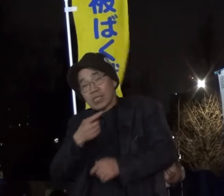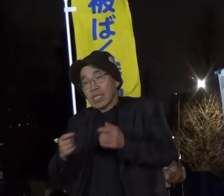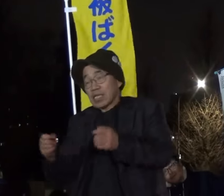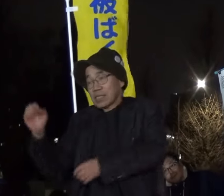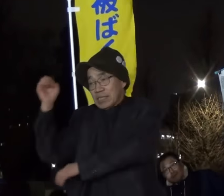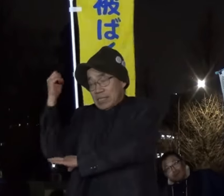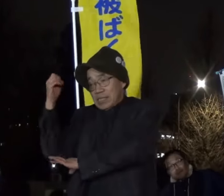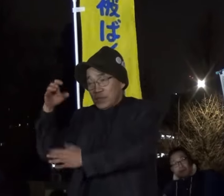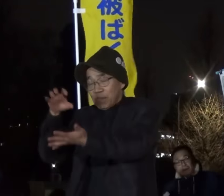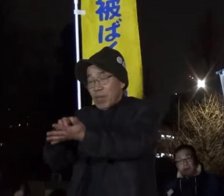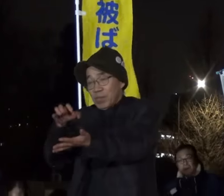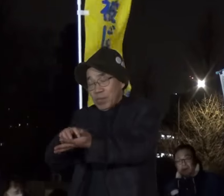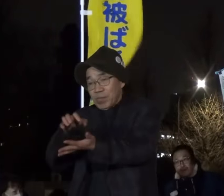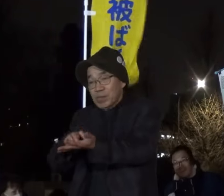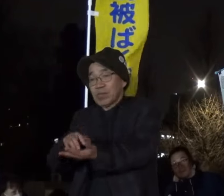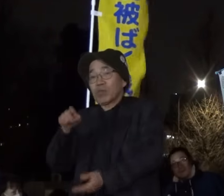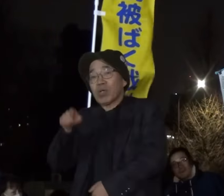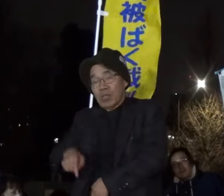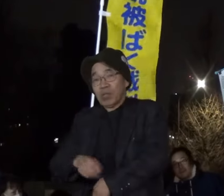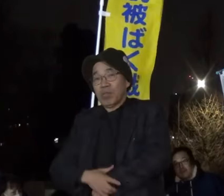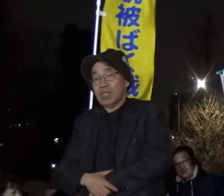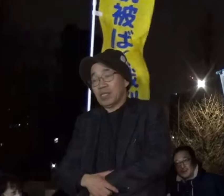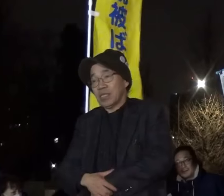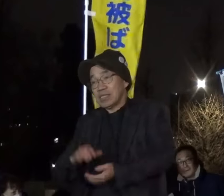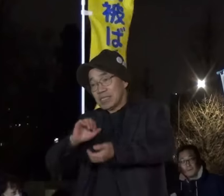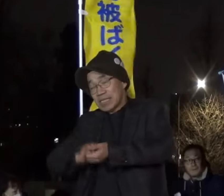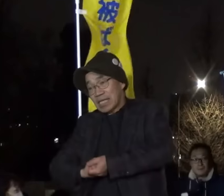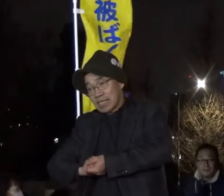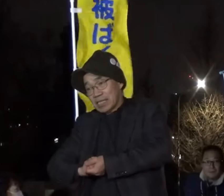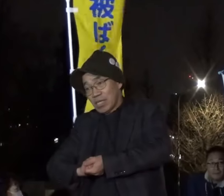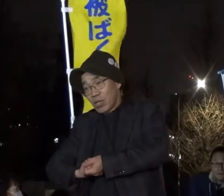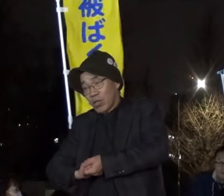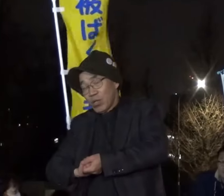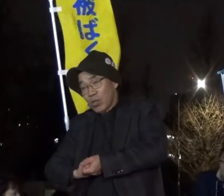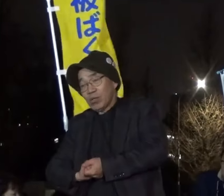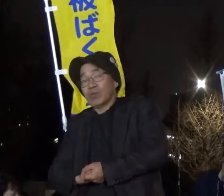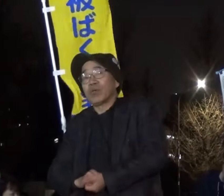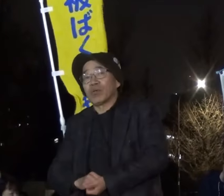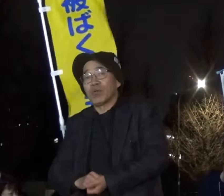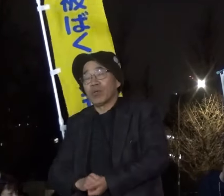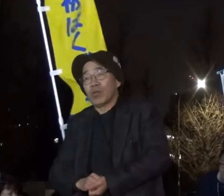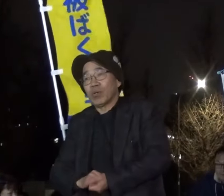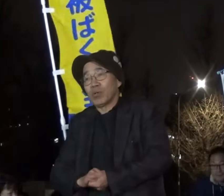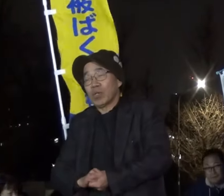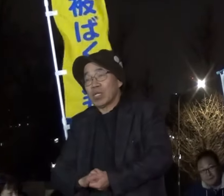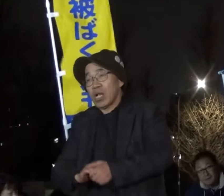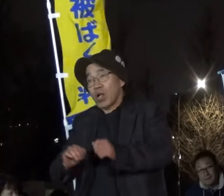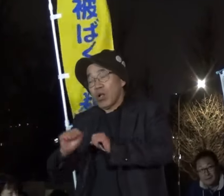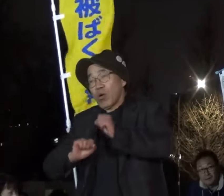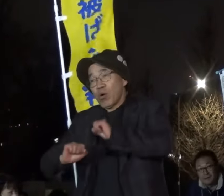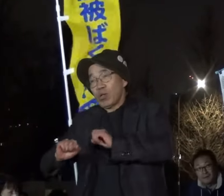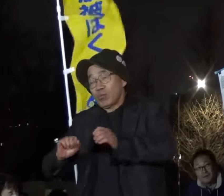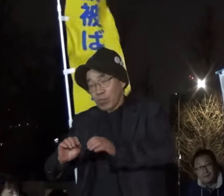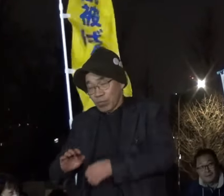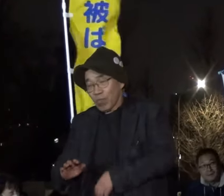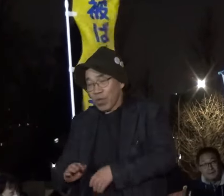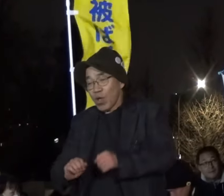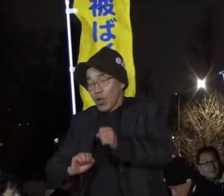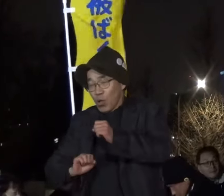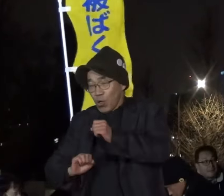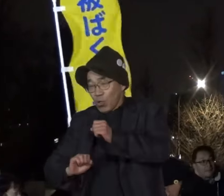ぜひぜひ皆さん、これねトレンドにしましょうよ。抗議行動が終わったら署名活